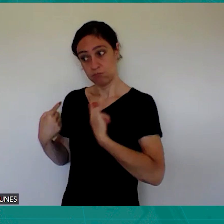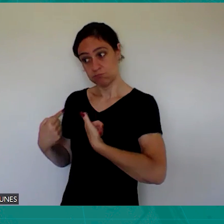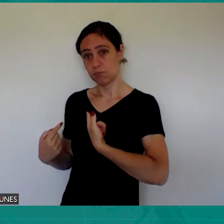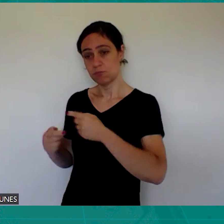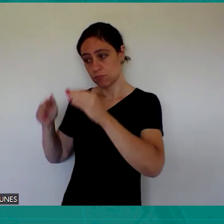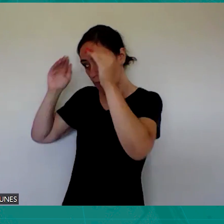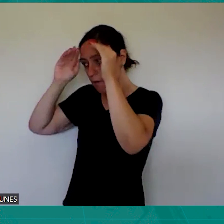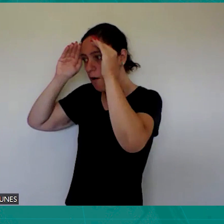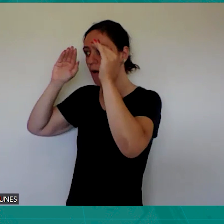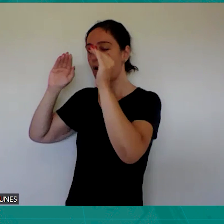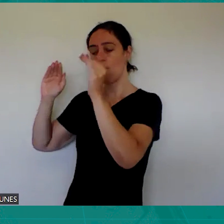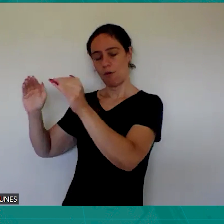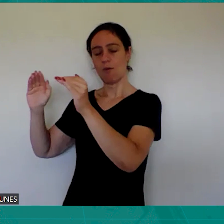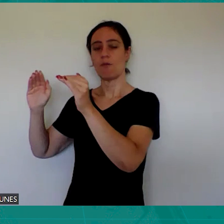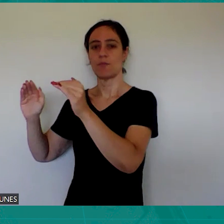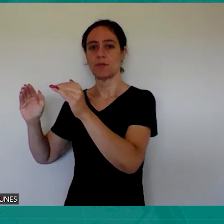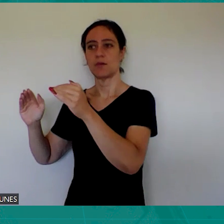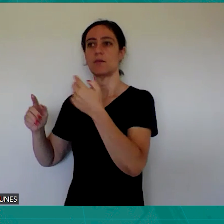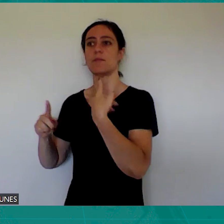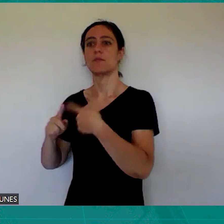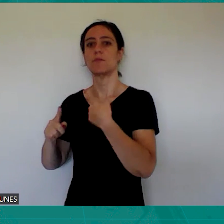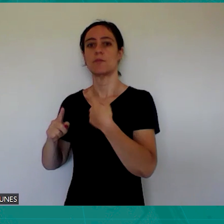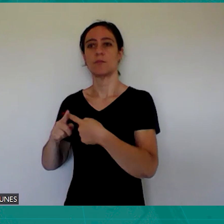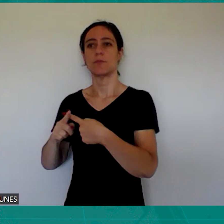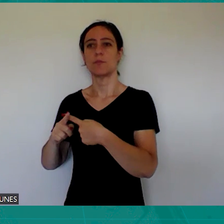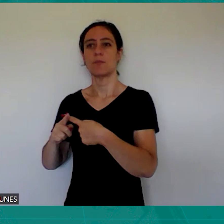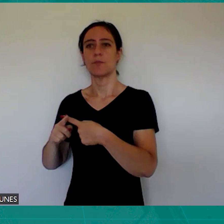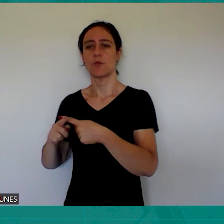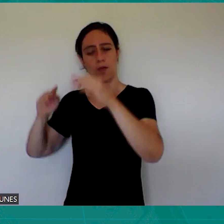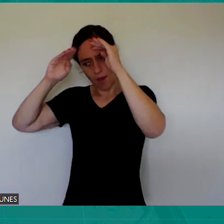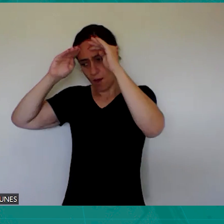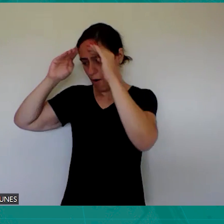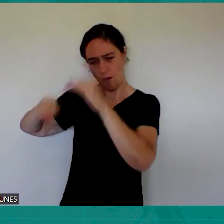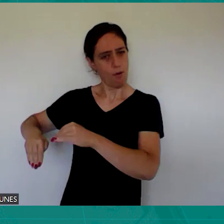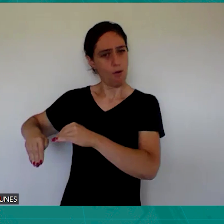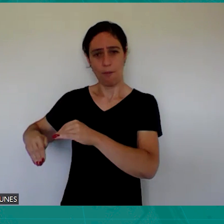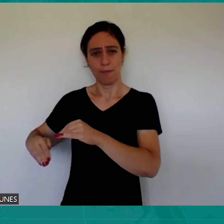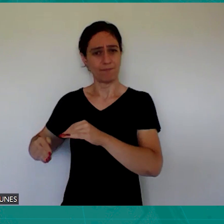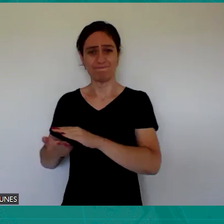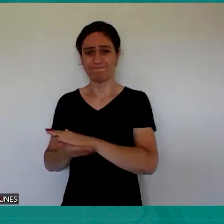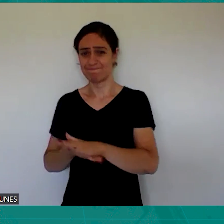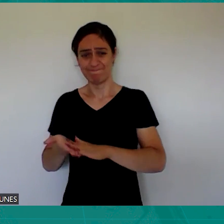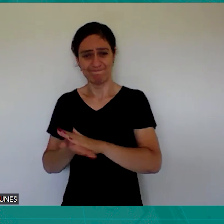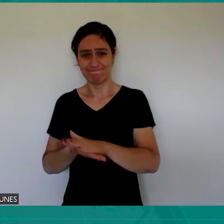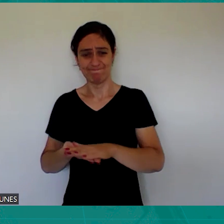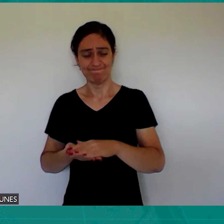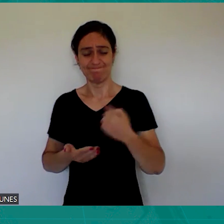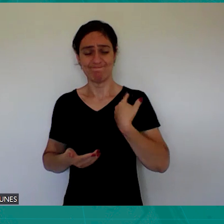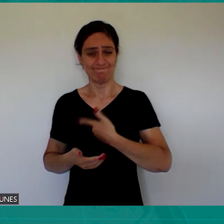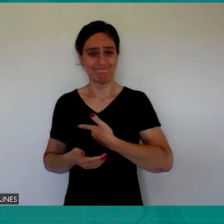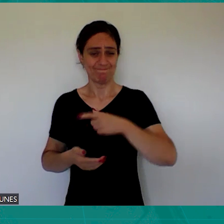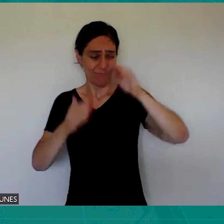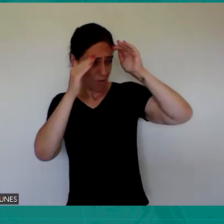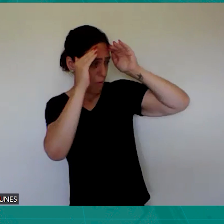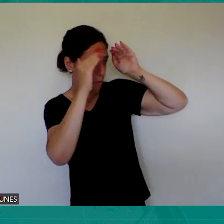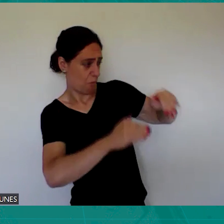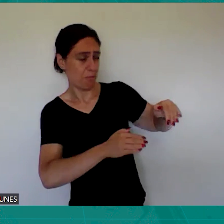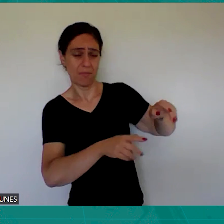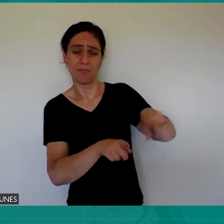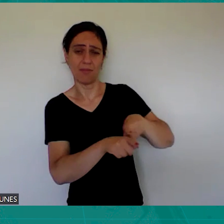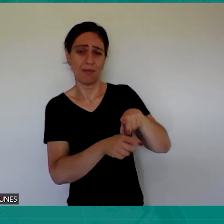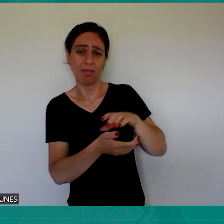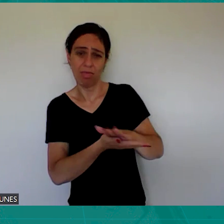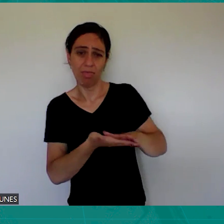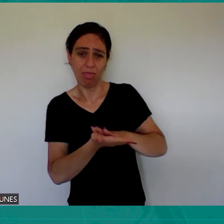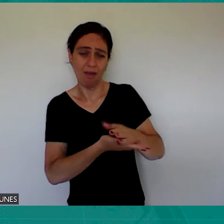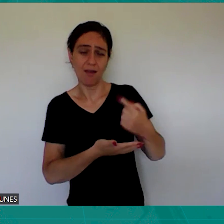espírito que atua nos filhos da desobediência estavam nos controlando, e nós estávamos mortos